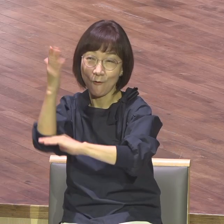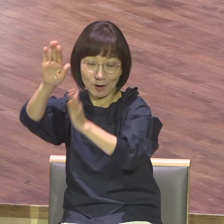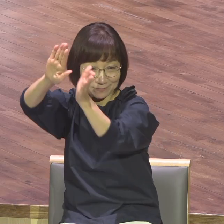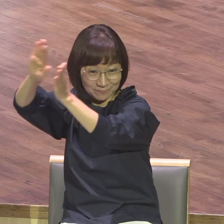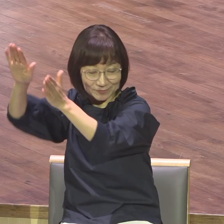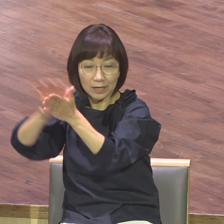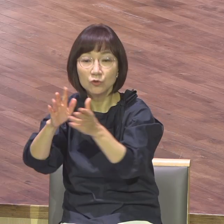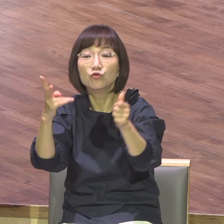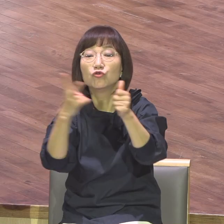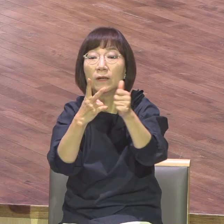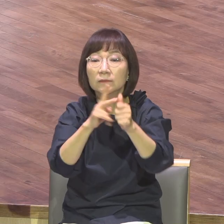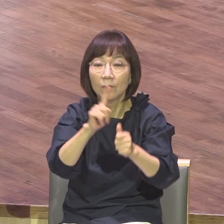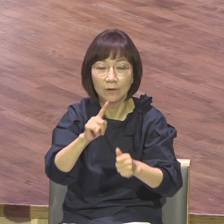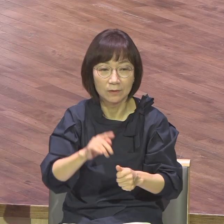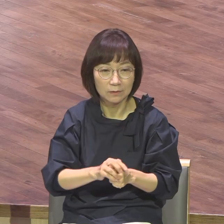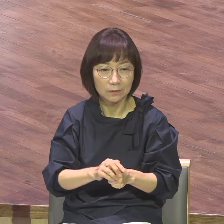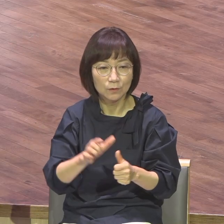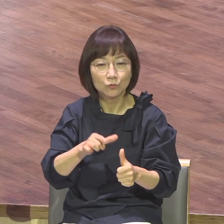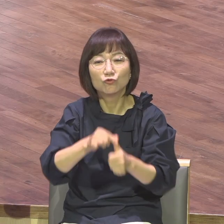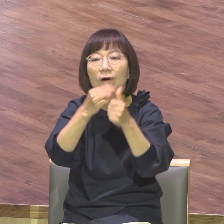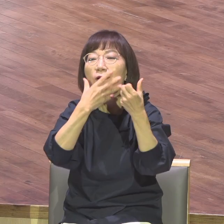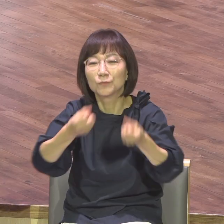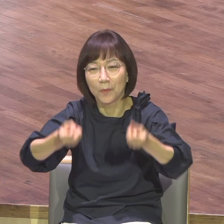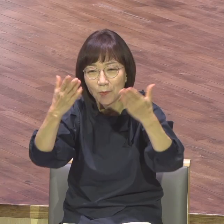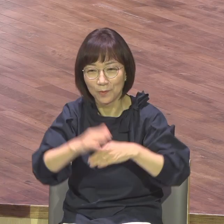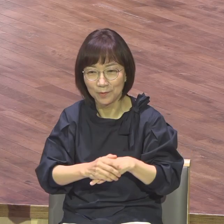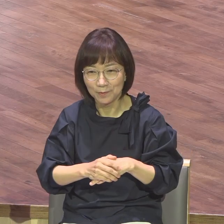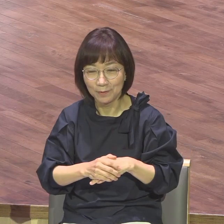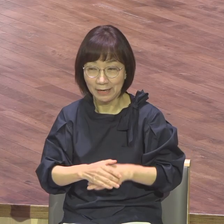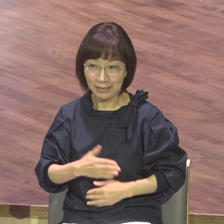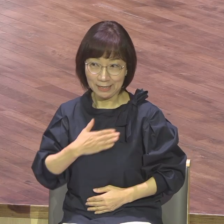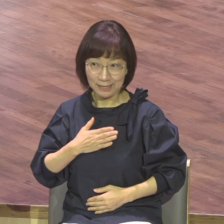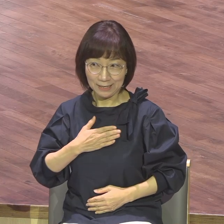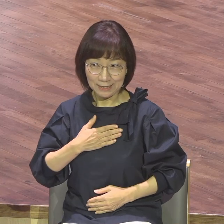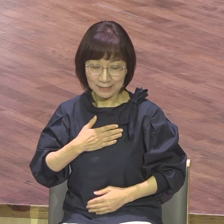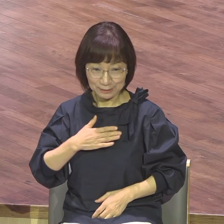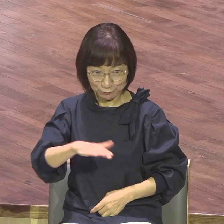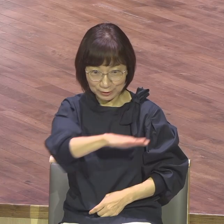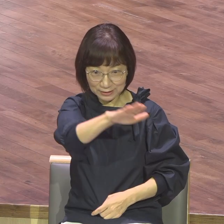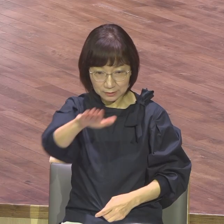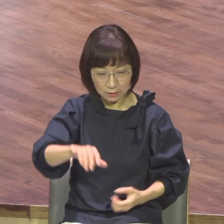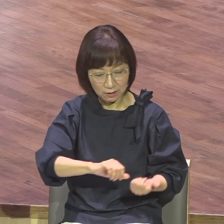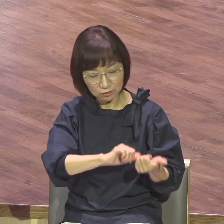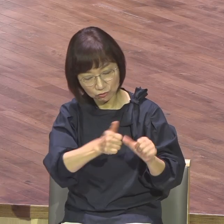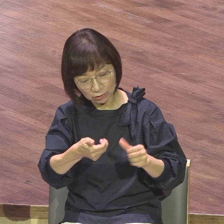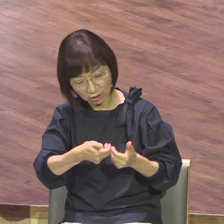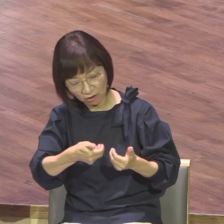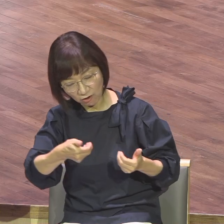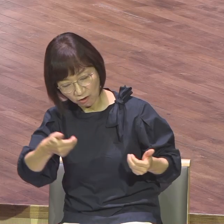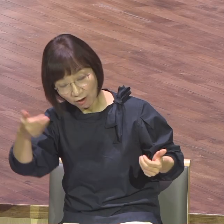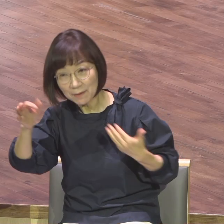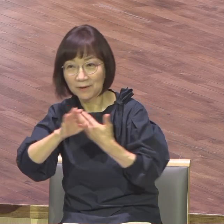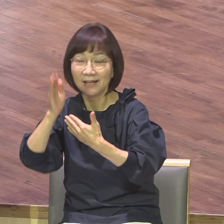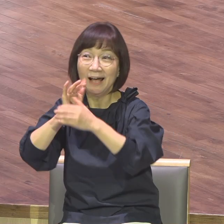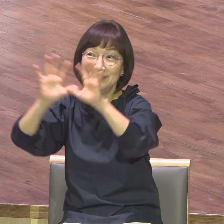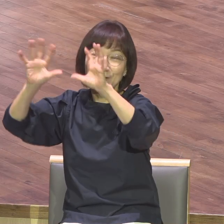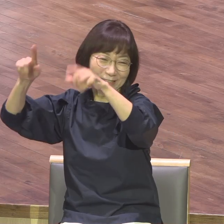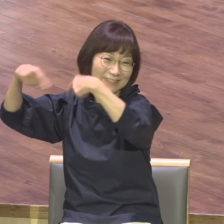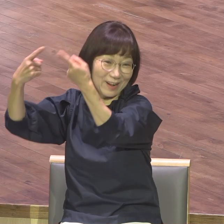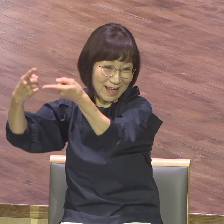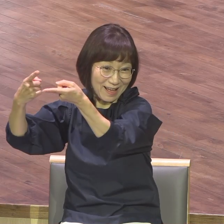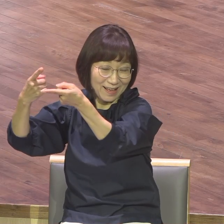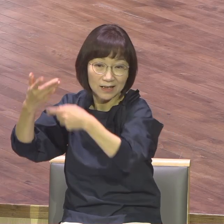구원의 확신이다. 모든 성도는 이 세상을 떠날 때 천국을 맛볼 것이다. 하지만 어떤